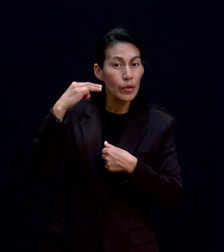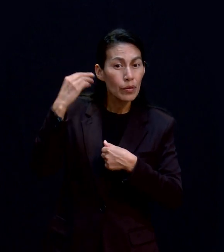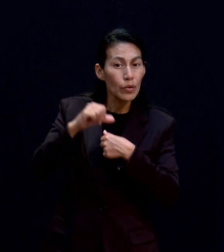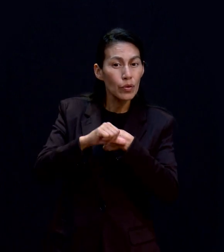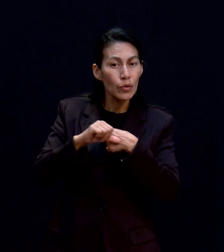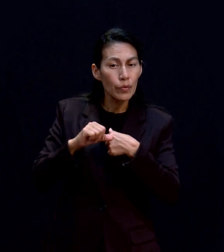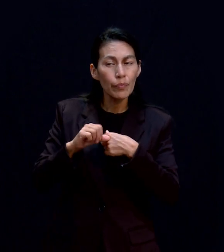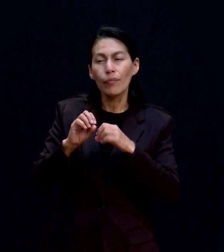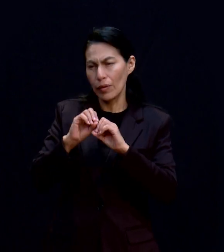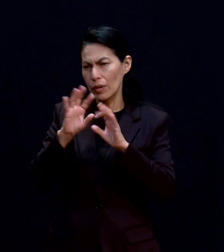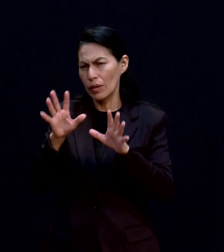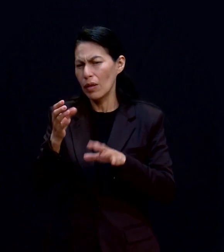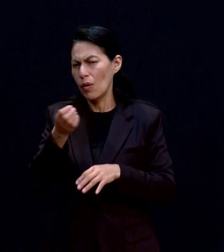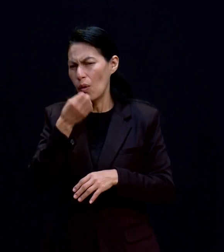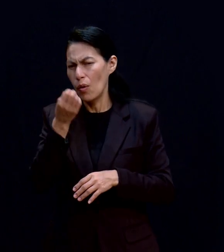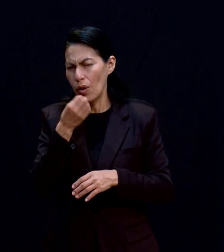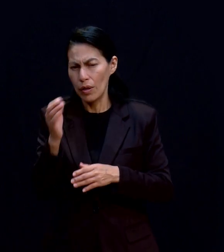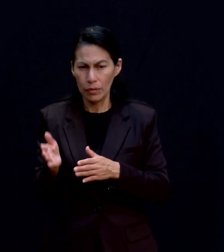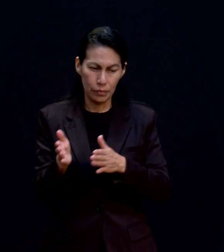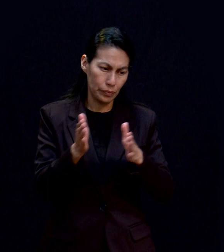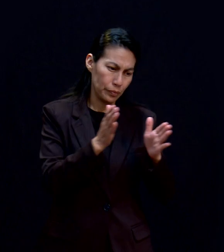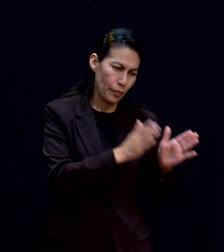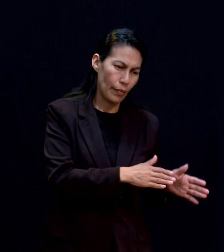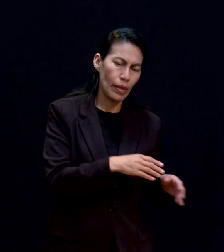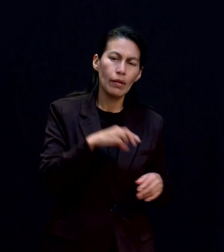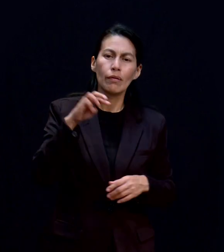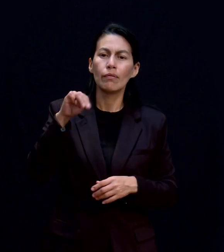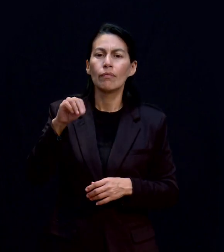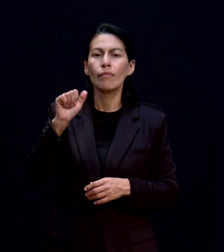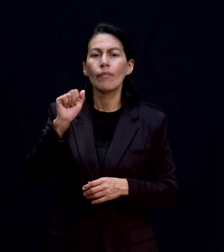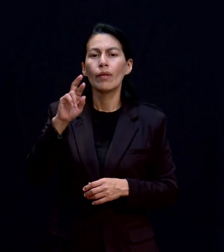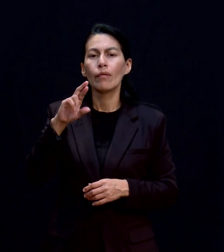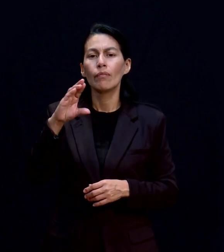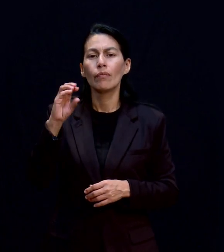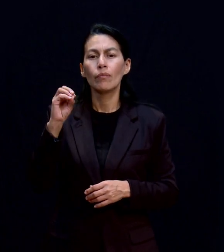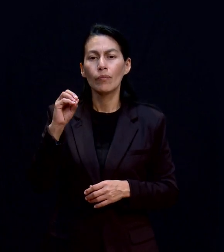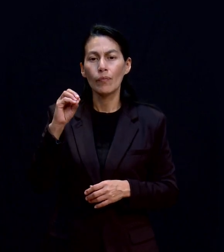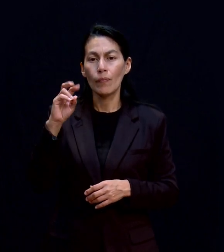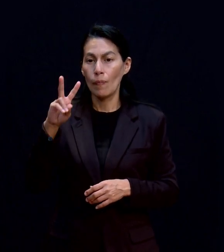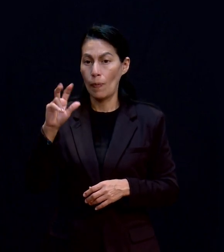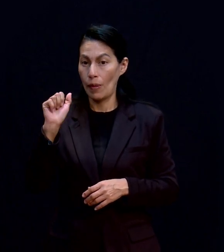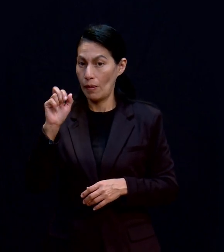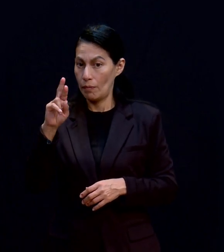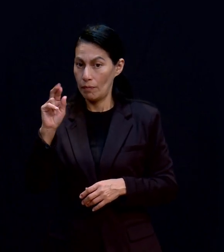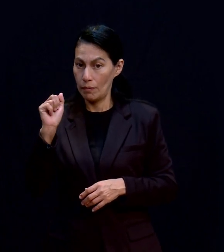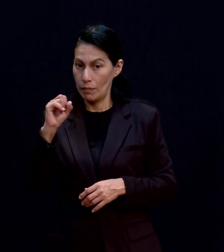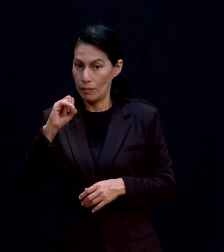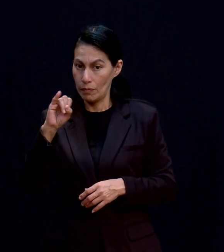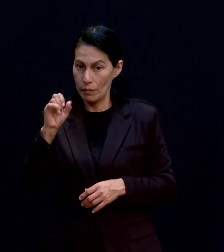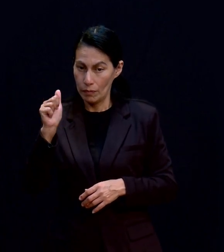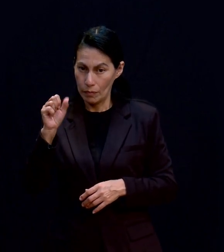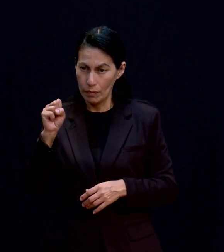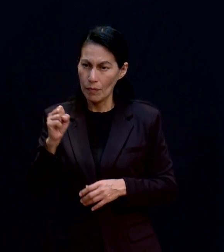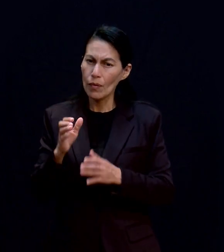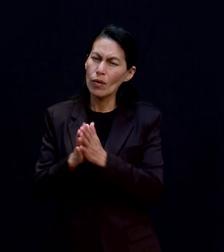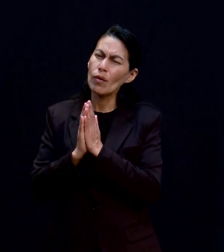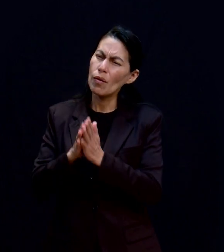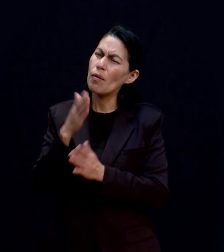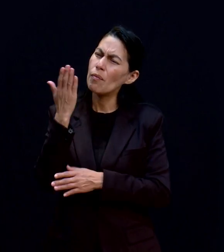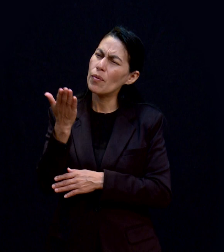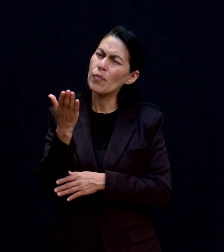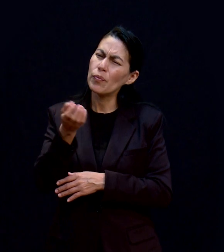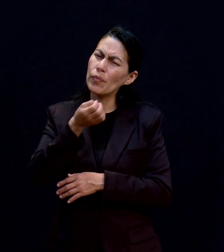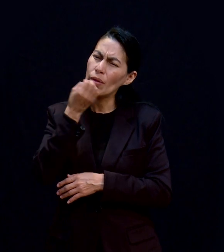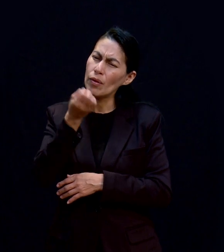marzo muchas gracias estaremos orando marco barajas buenas noches pido que ponga en